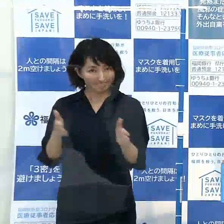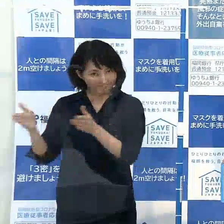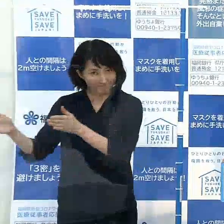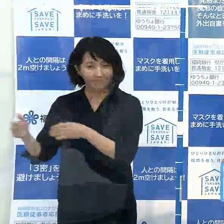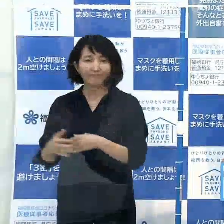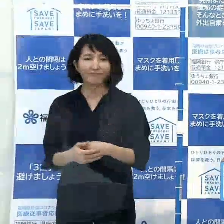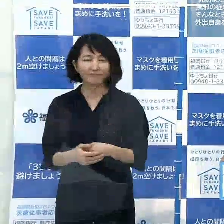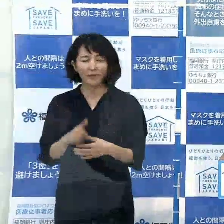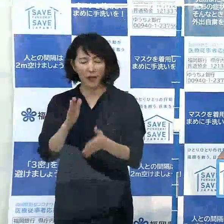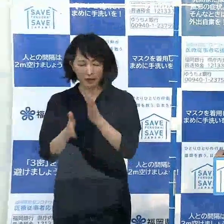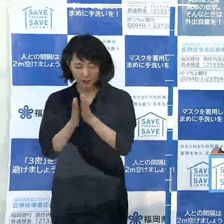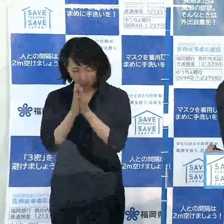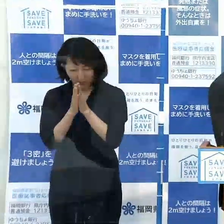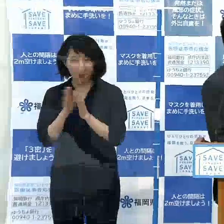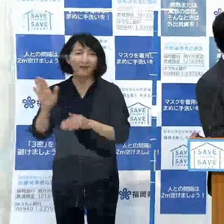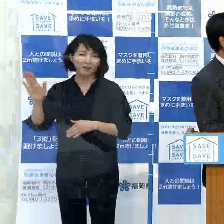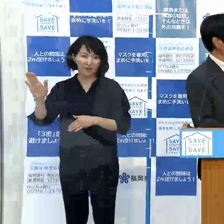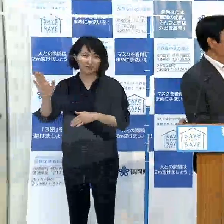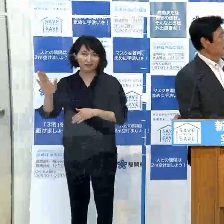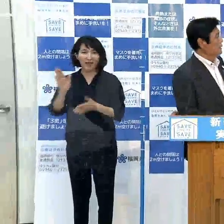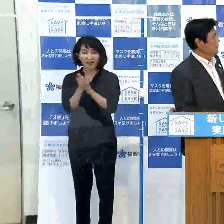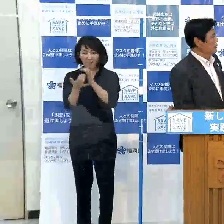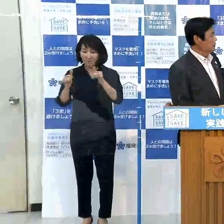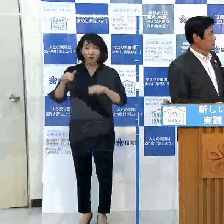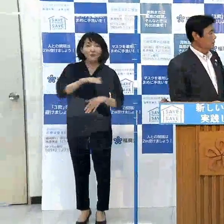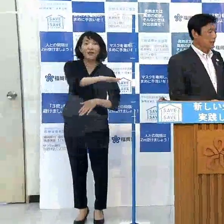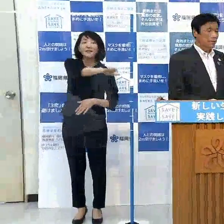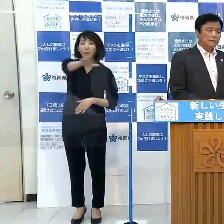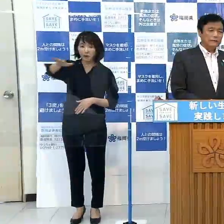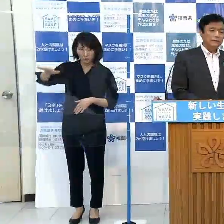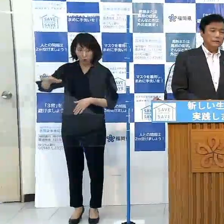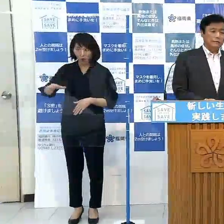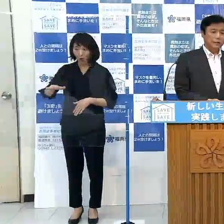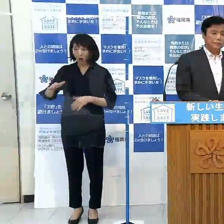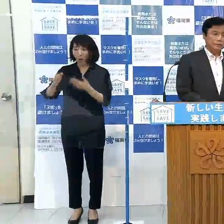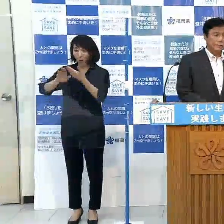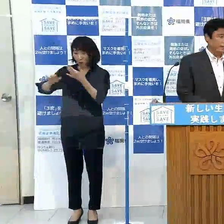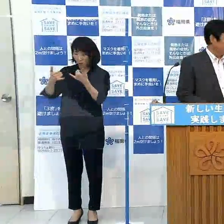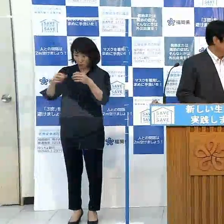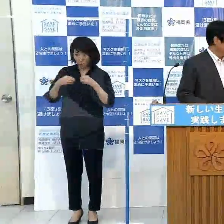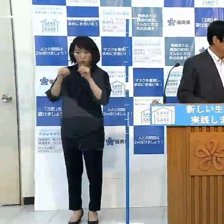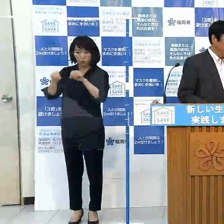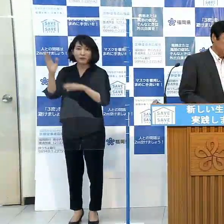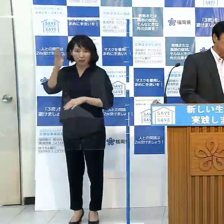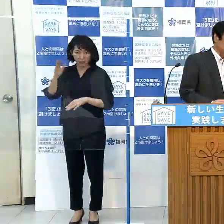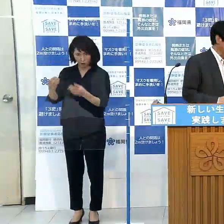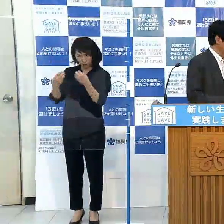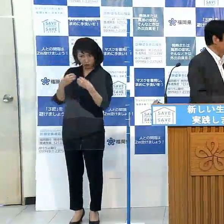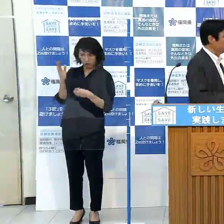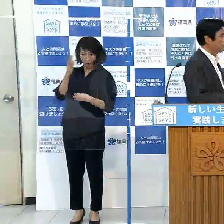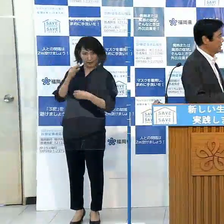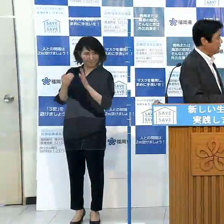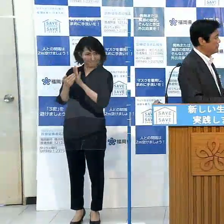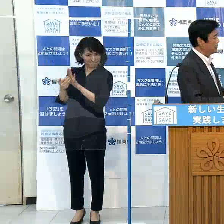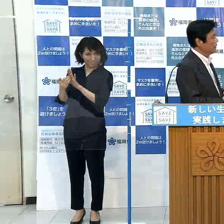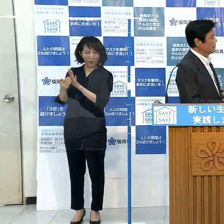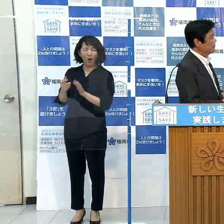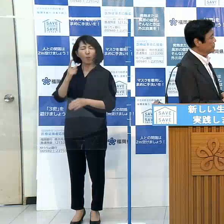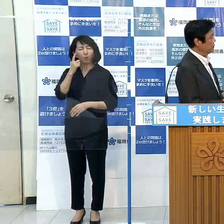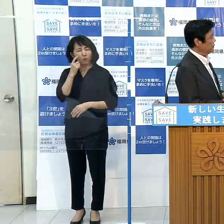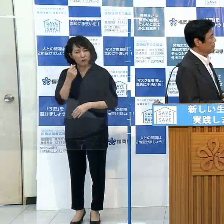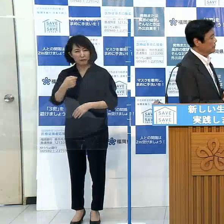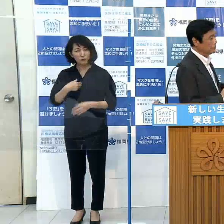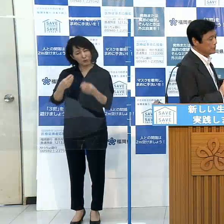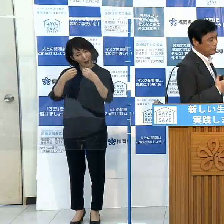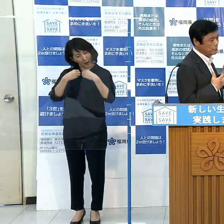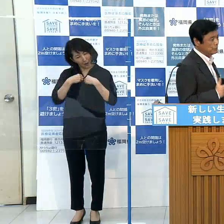のお願いでございます。県民の皆様には人にうつさない、人からうつされない、そして感染しているかもしれないという